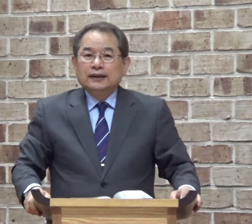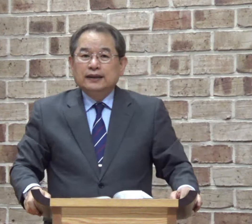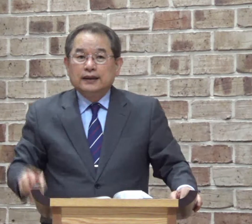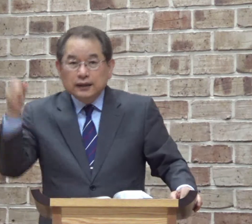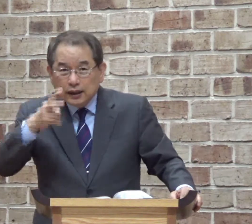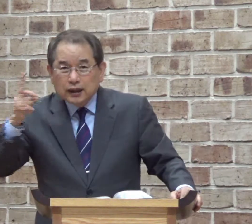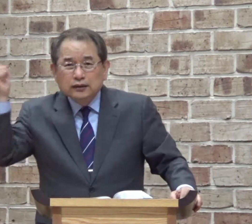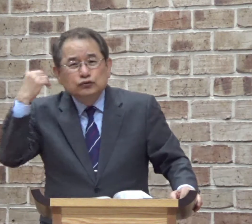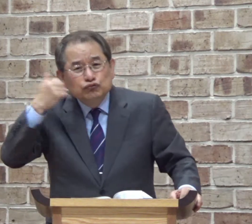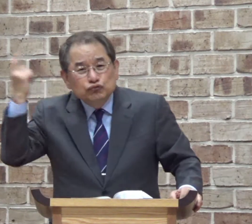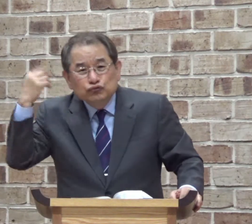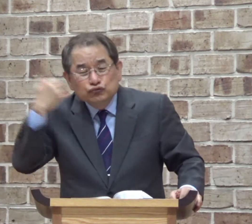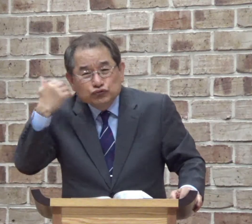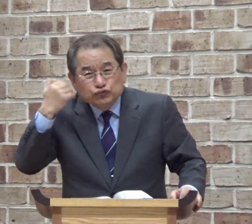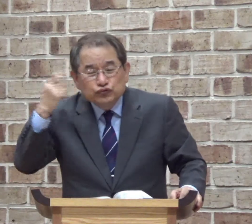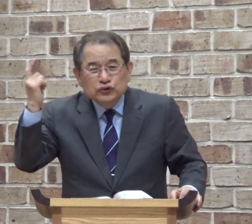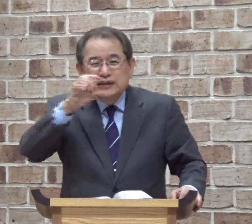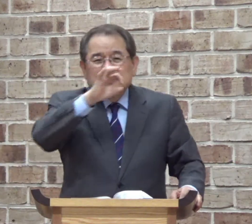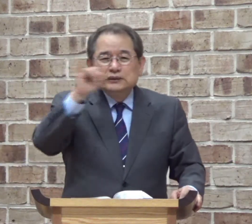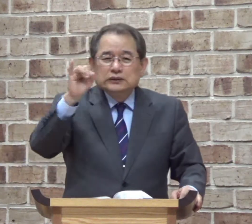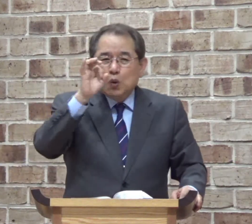여러분 이어령 선생님 아시죠?